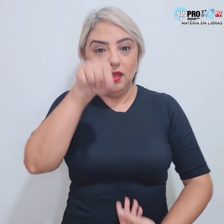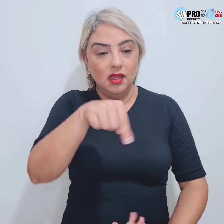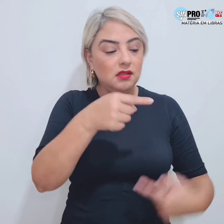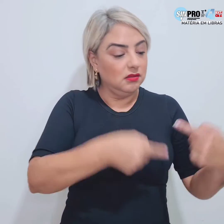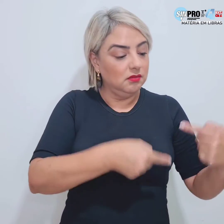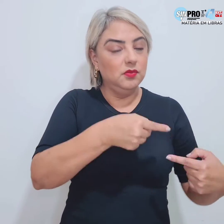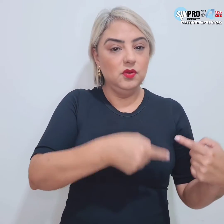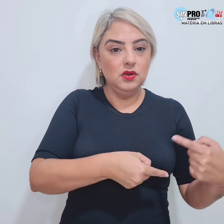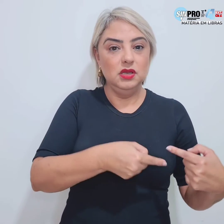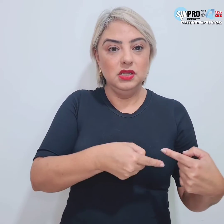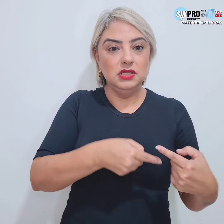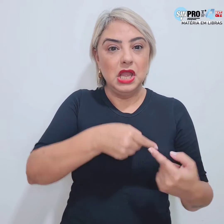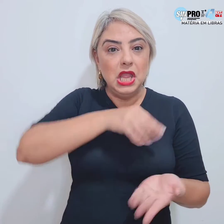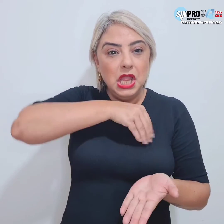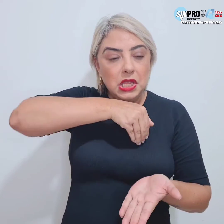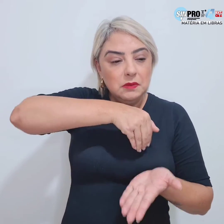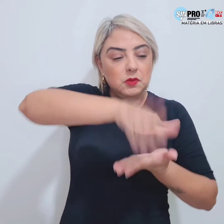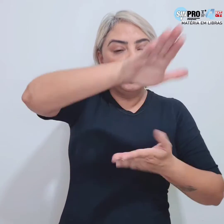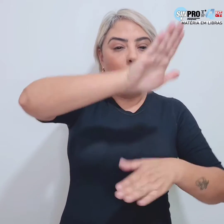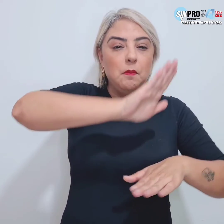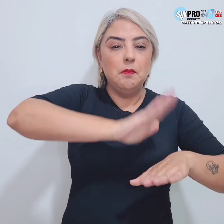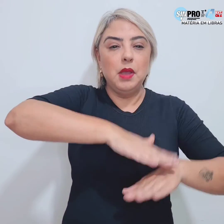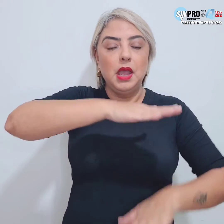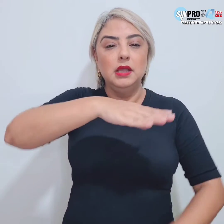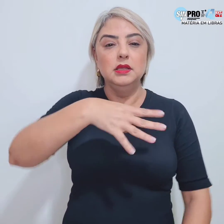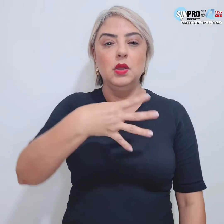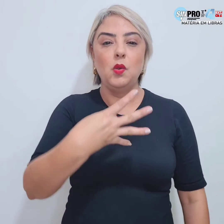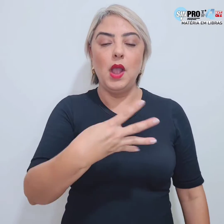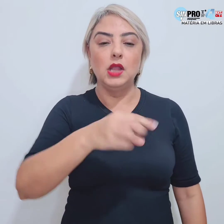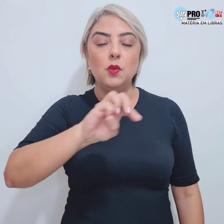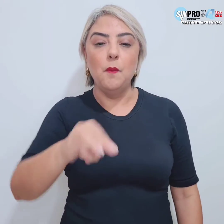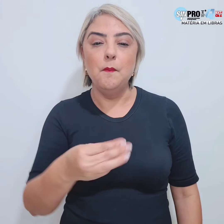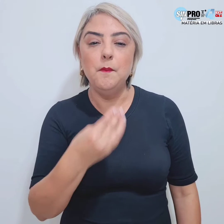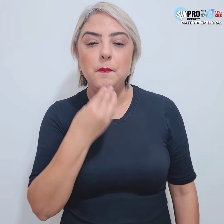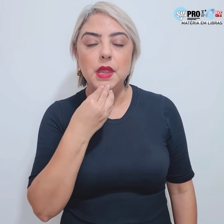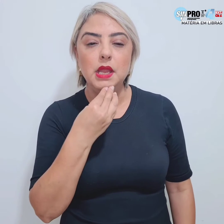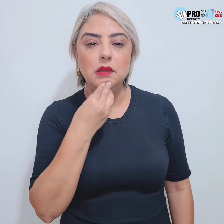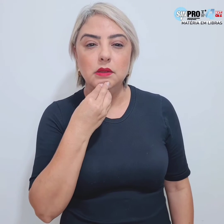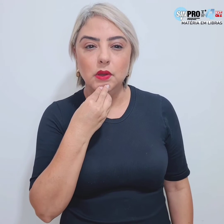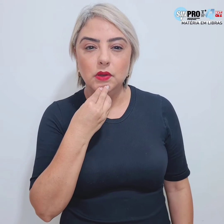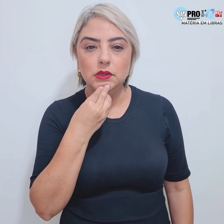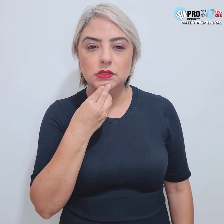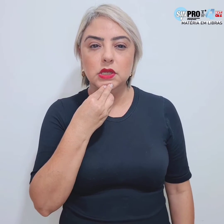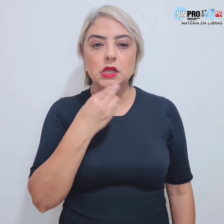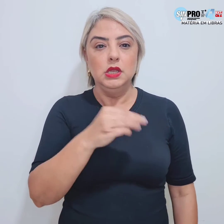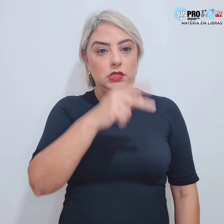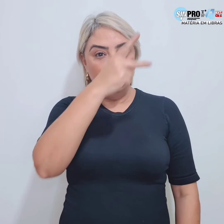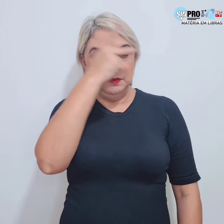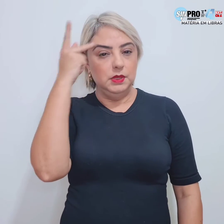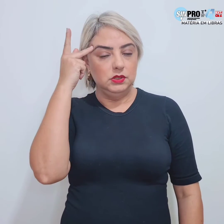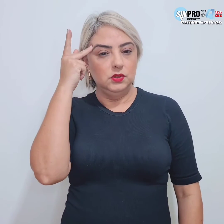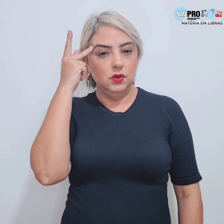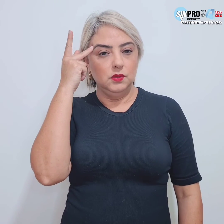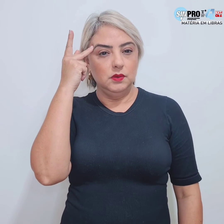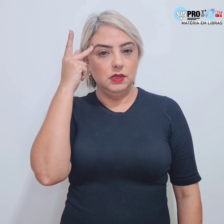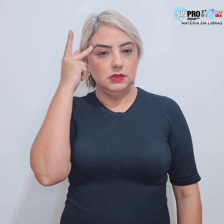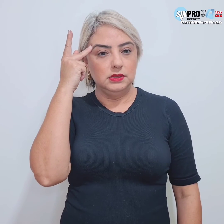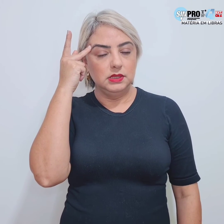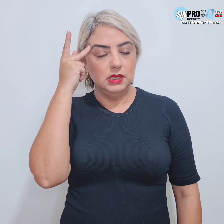que expulsou mais de 4,9 milhões de brasileiros da chamada